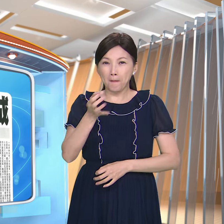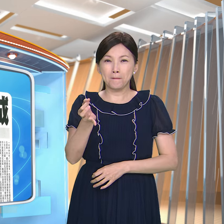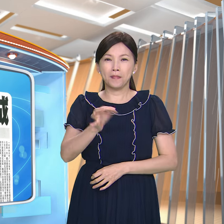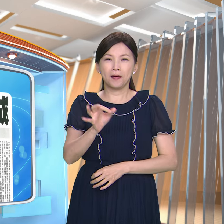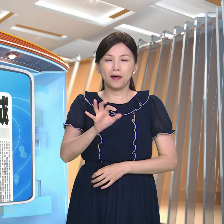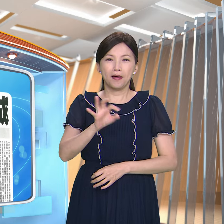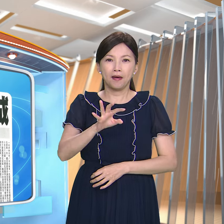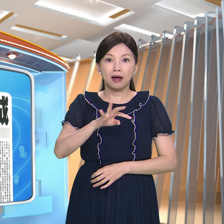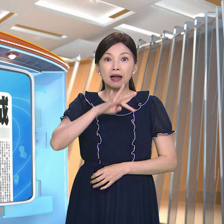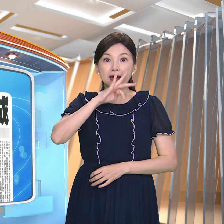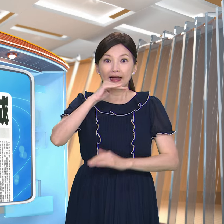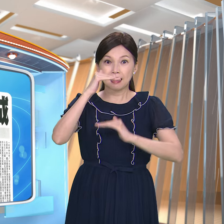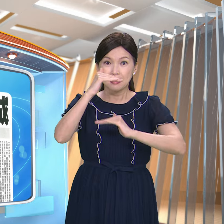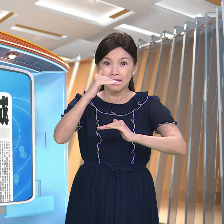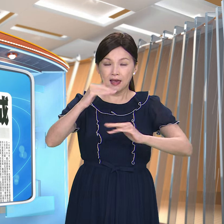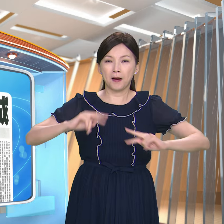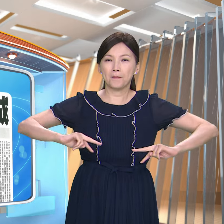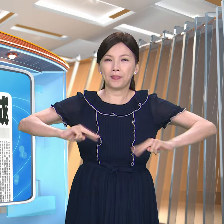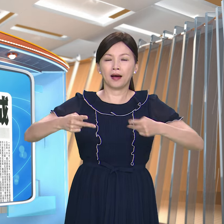75岁。